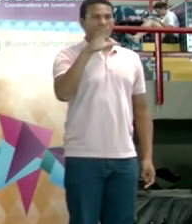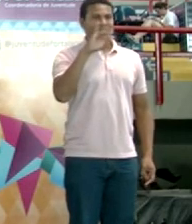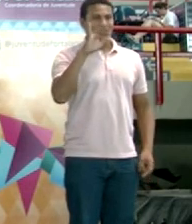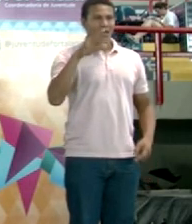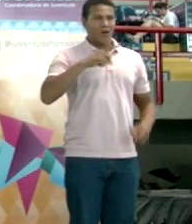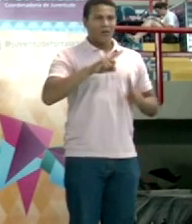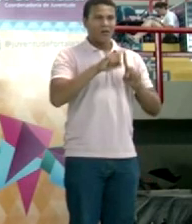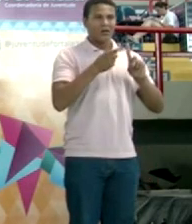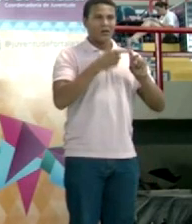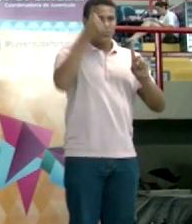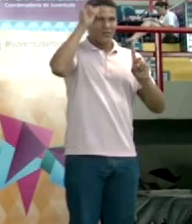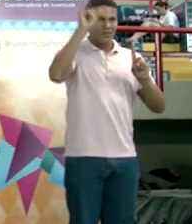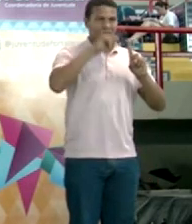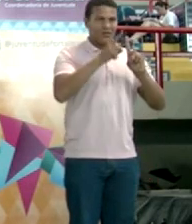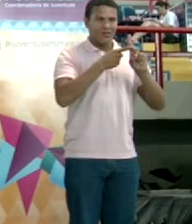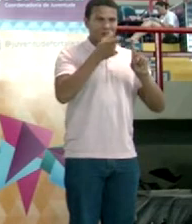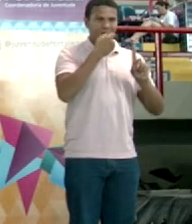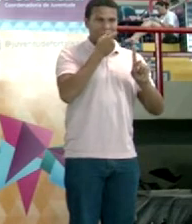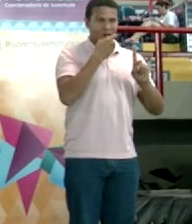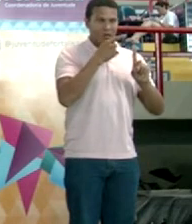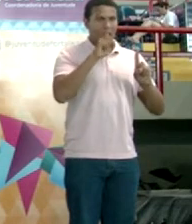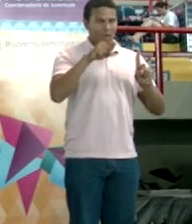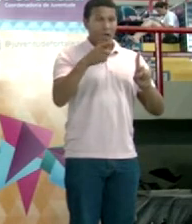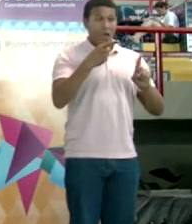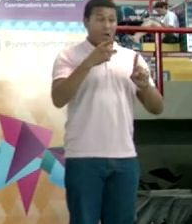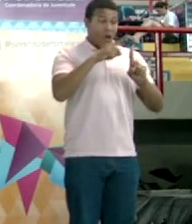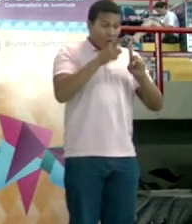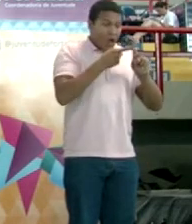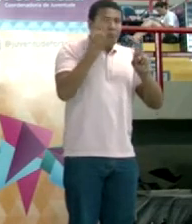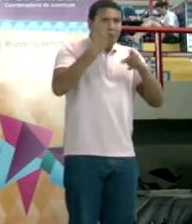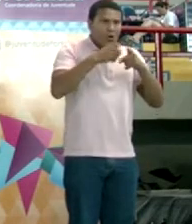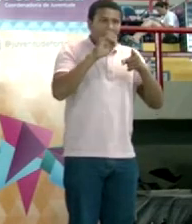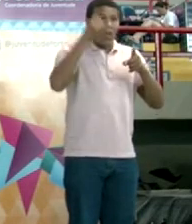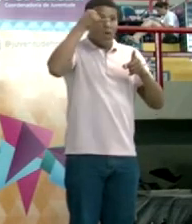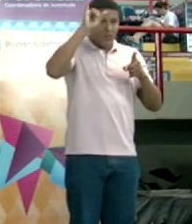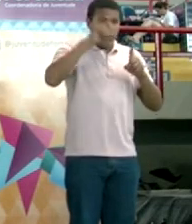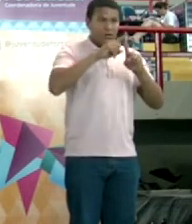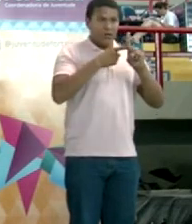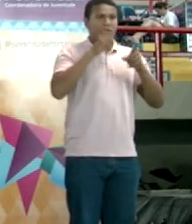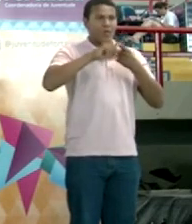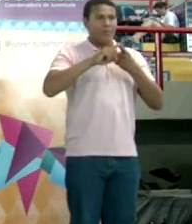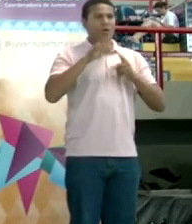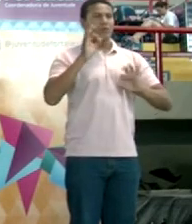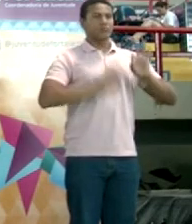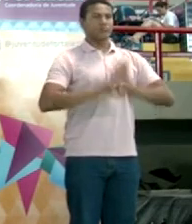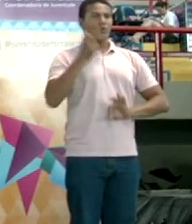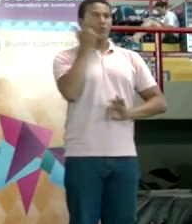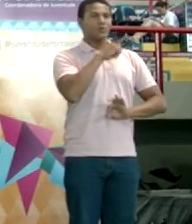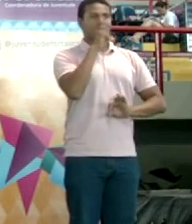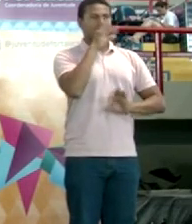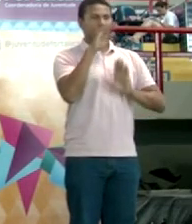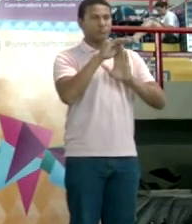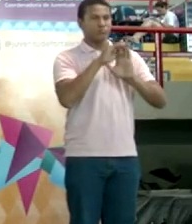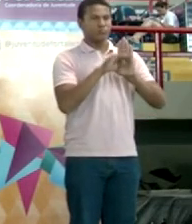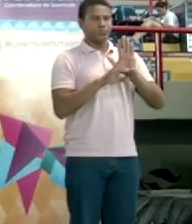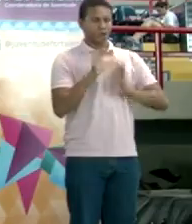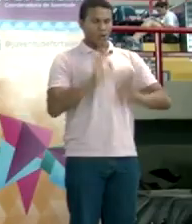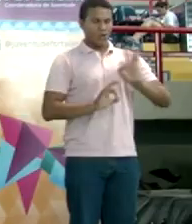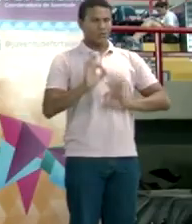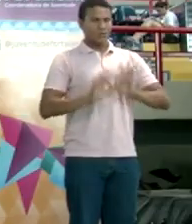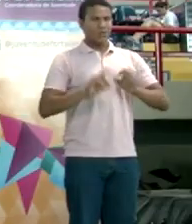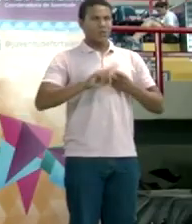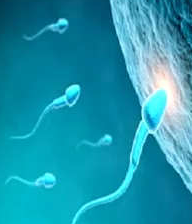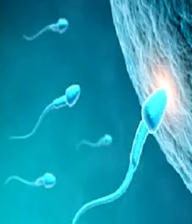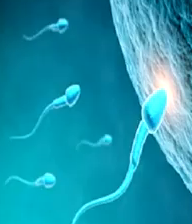ciclo menstrual. Ok? Então, tem a ver com esse ponto. Então, acho que eu respondi a de ovários